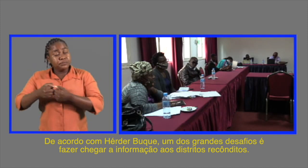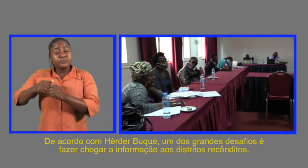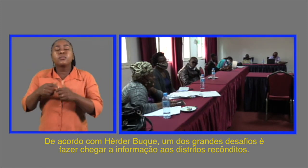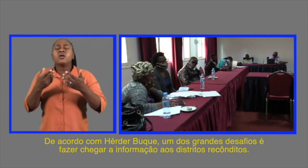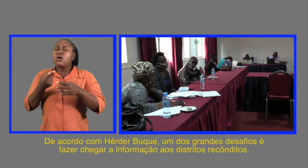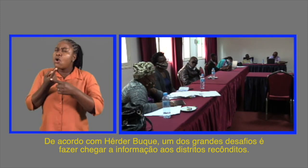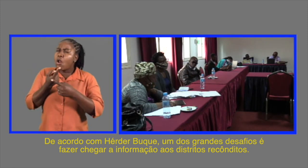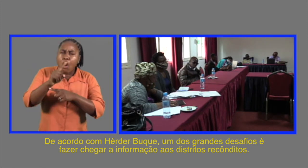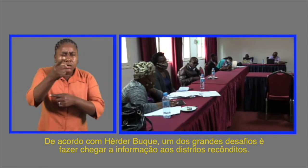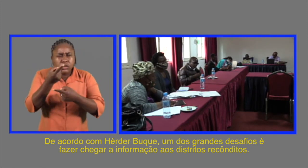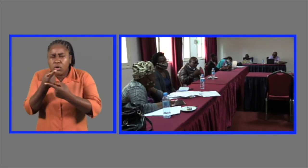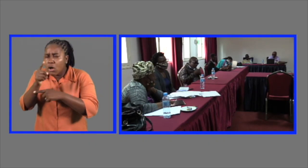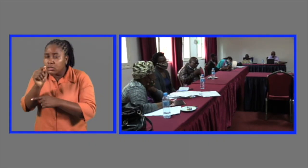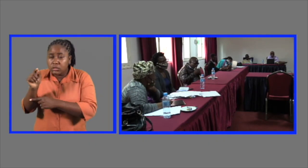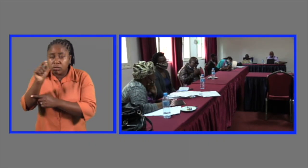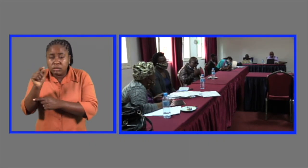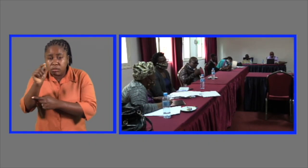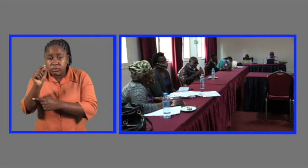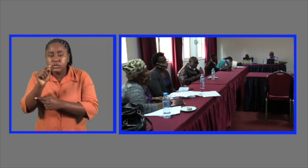distritos recónditos